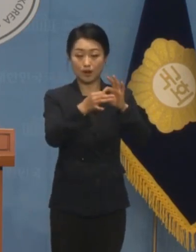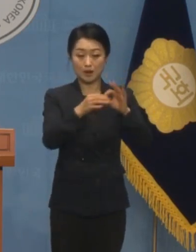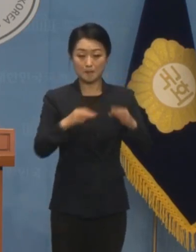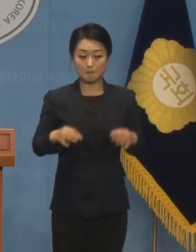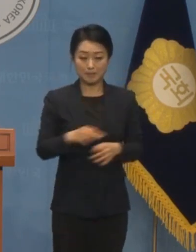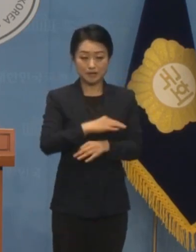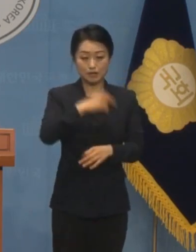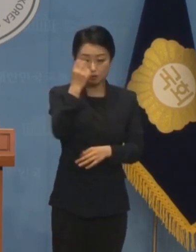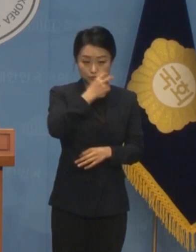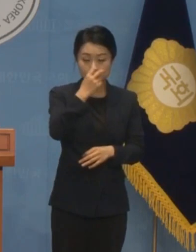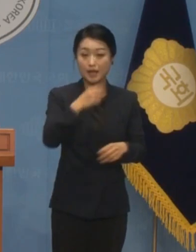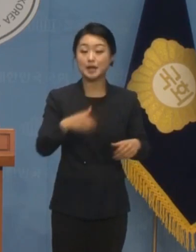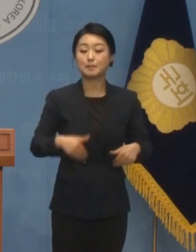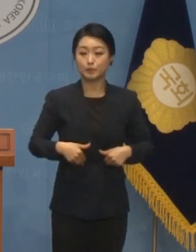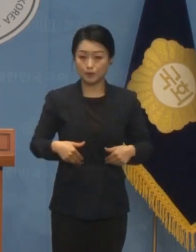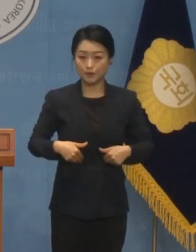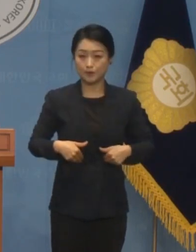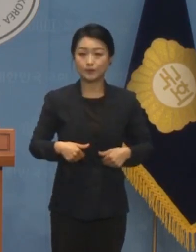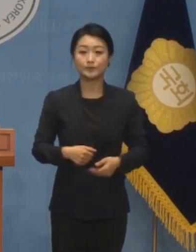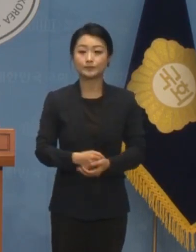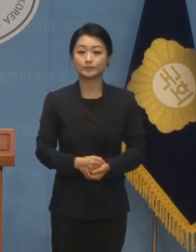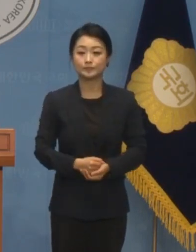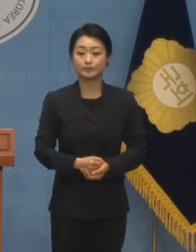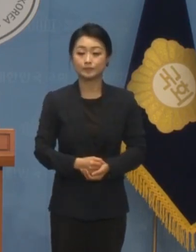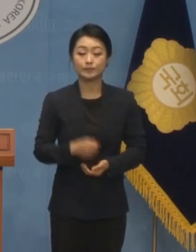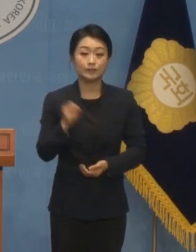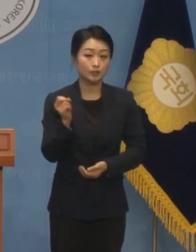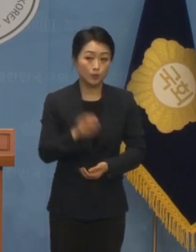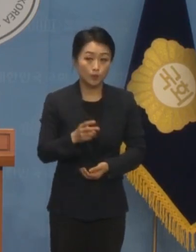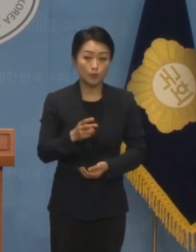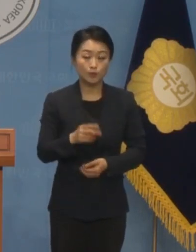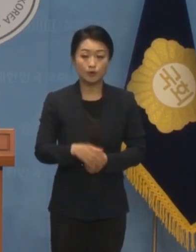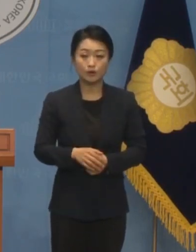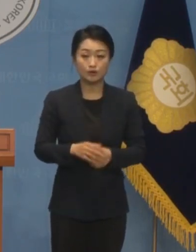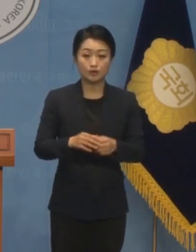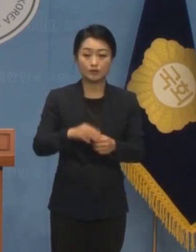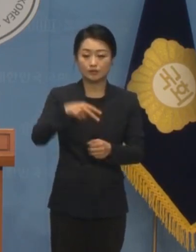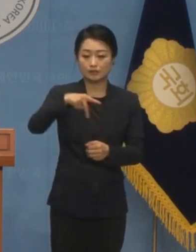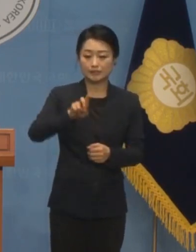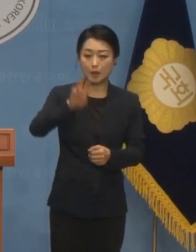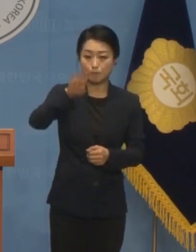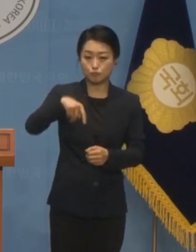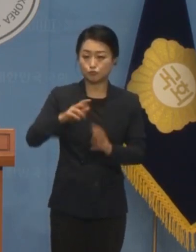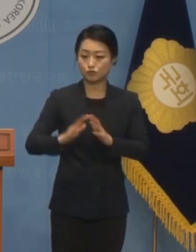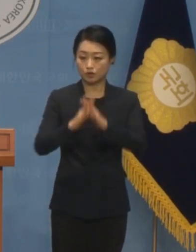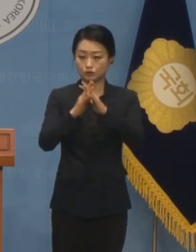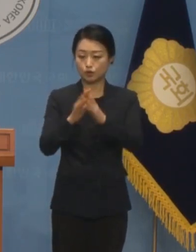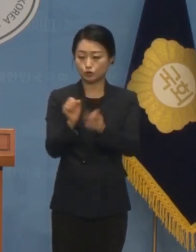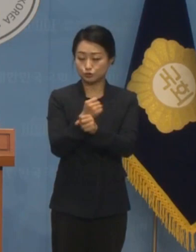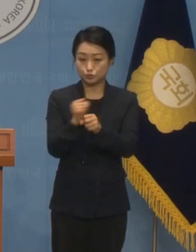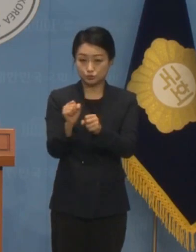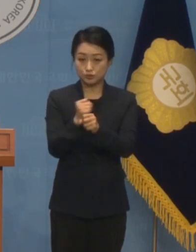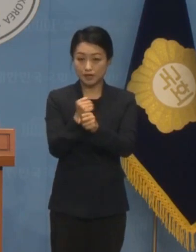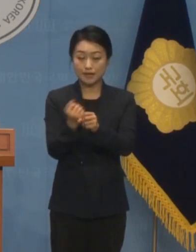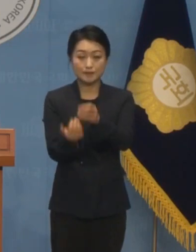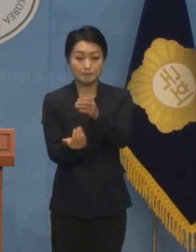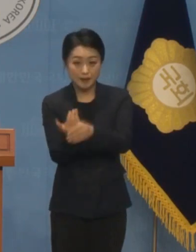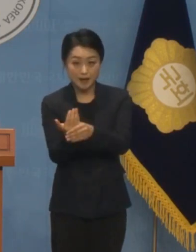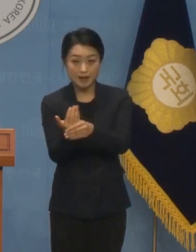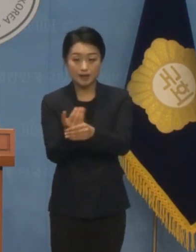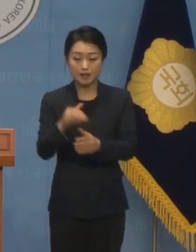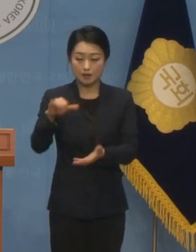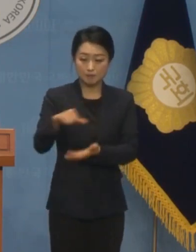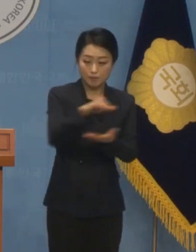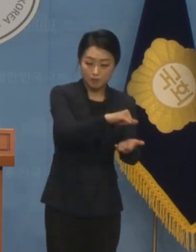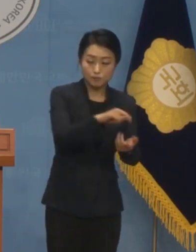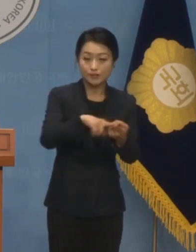비위를 수사 대상으로 명시하였습니다. 아울러 삼부토건 주가 조작 의혹, 명품 가방 수수와 관련한